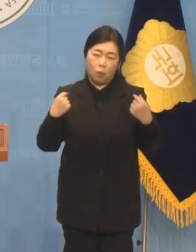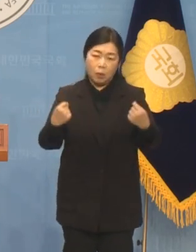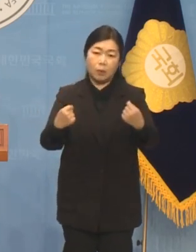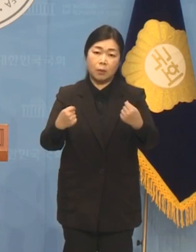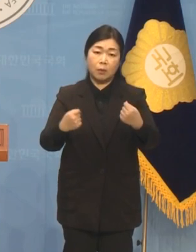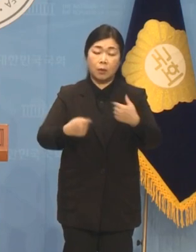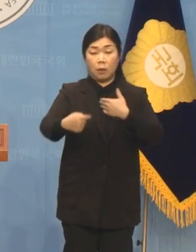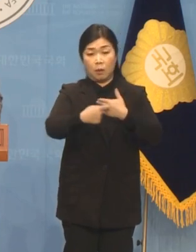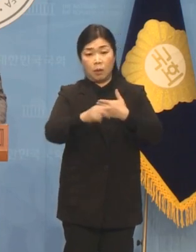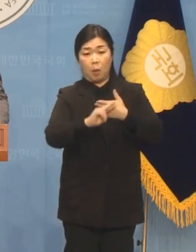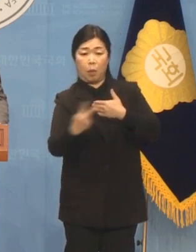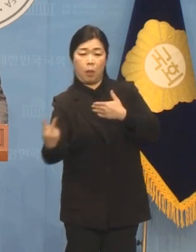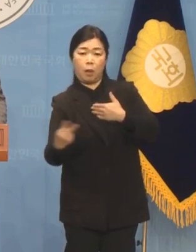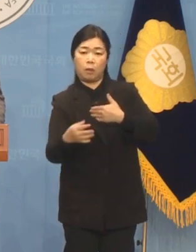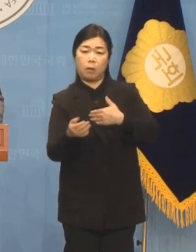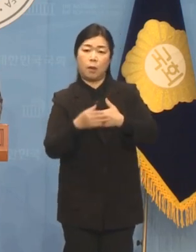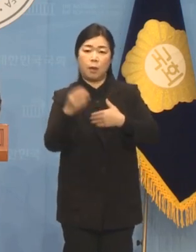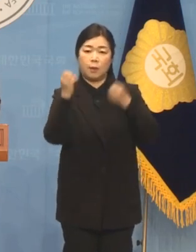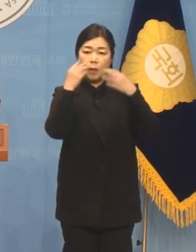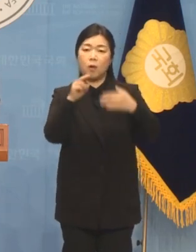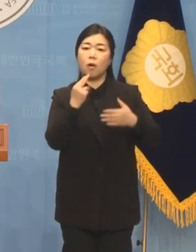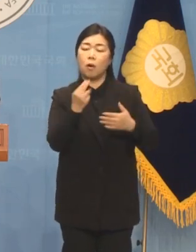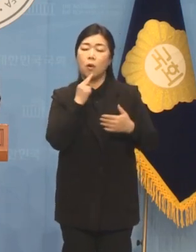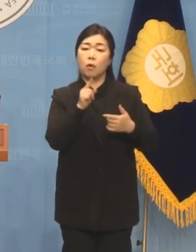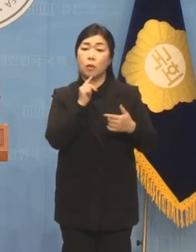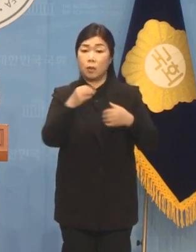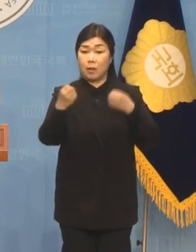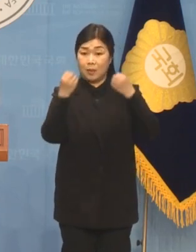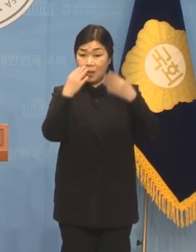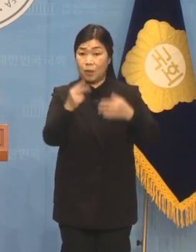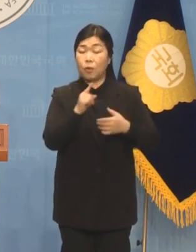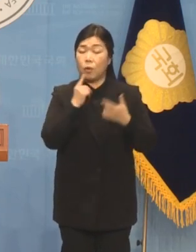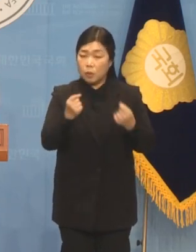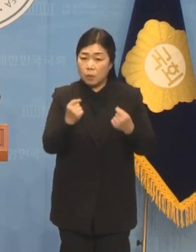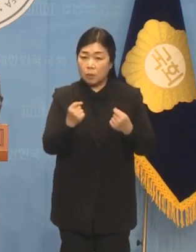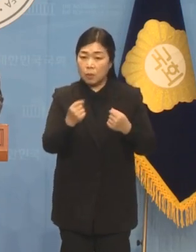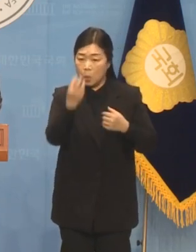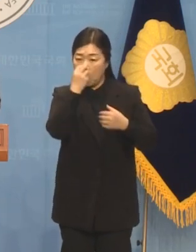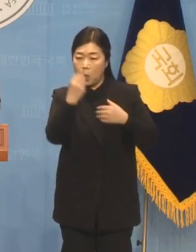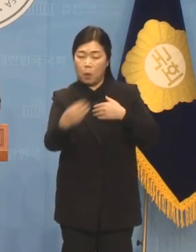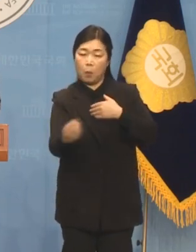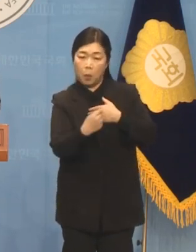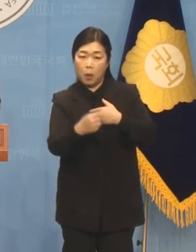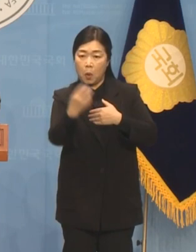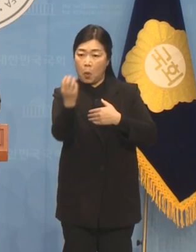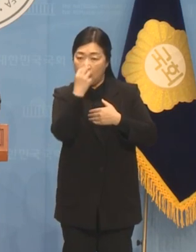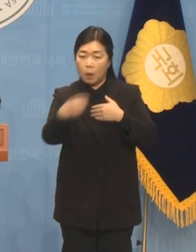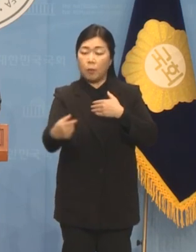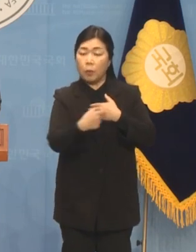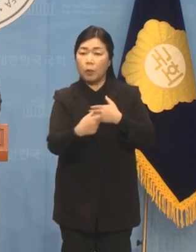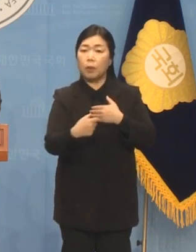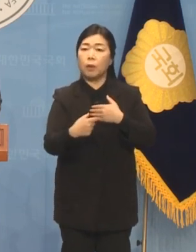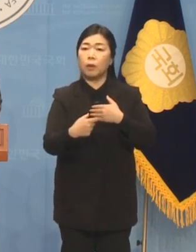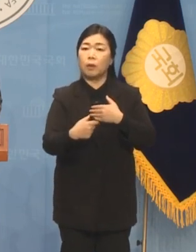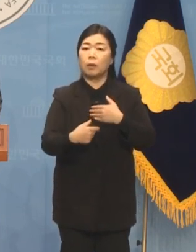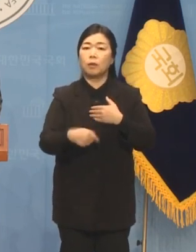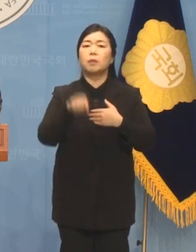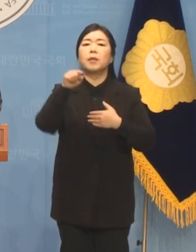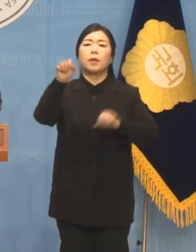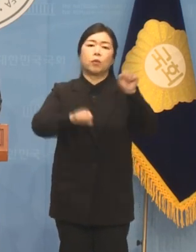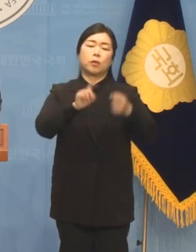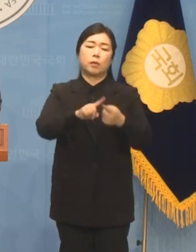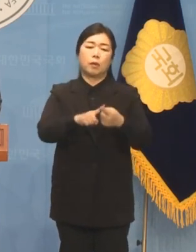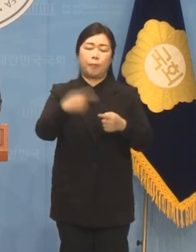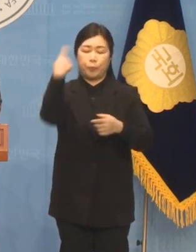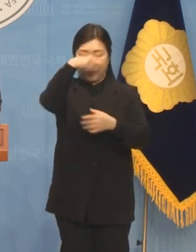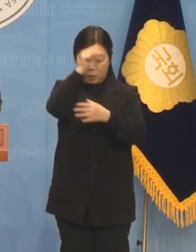오만함에 분노하지 않을 수가 없다. 고민정 후보는 광진 구민에게 고개 숙여 사과하고